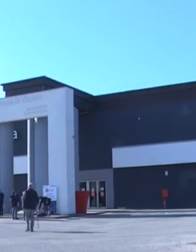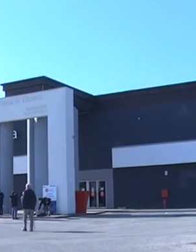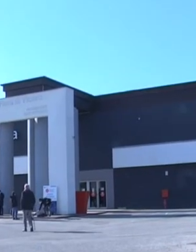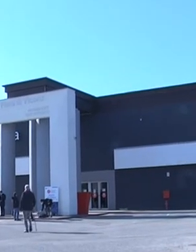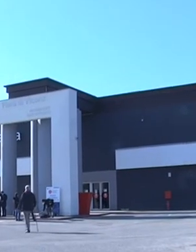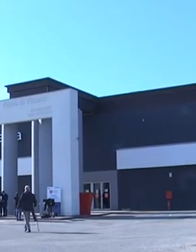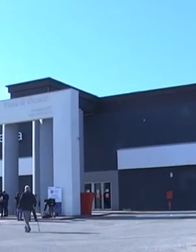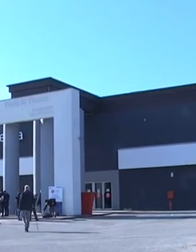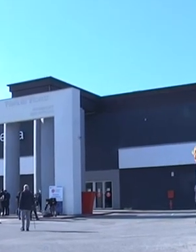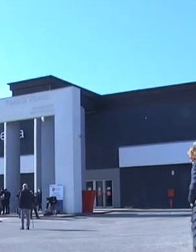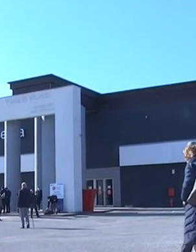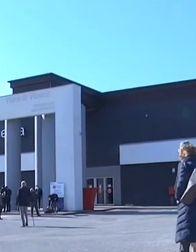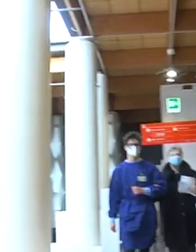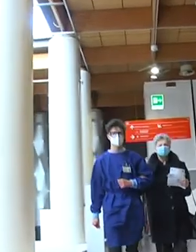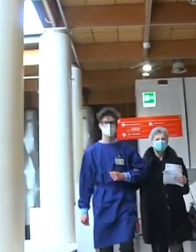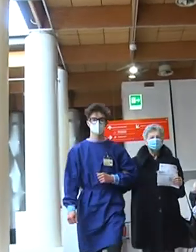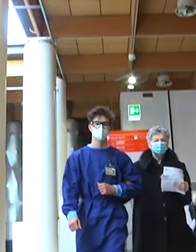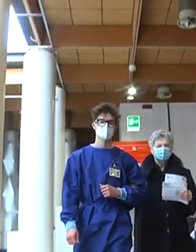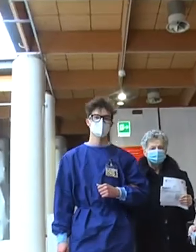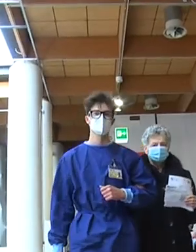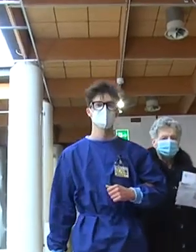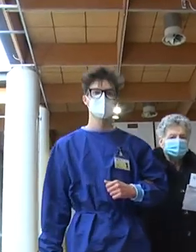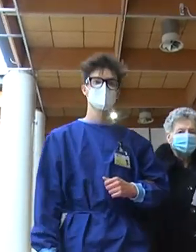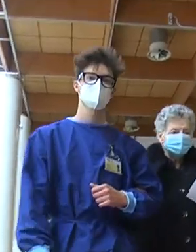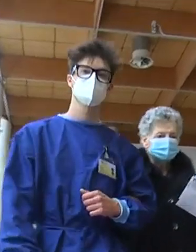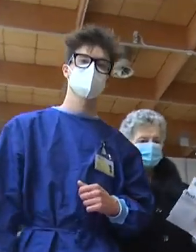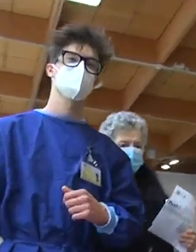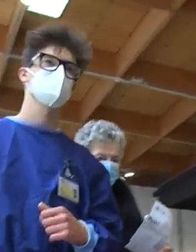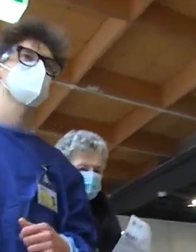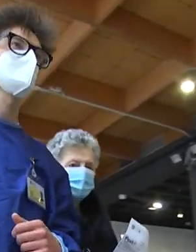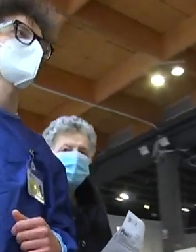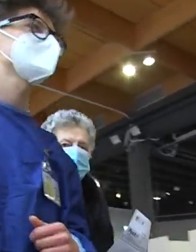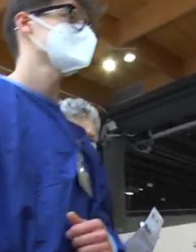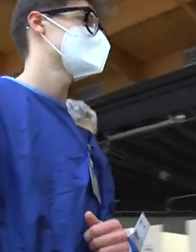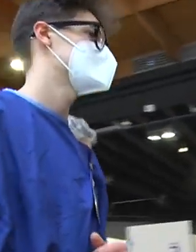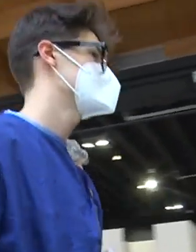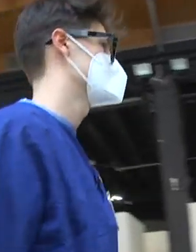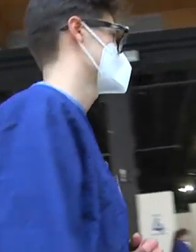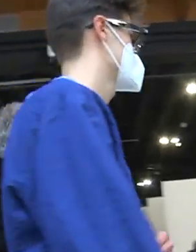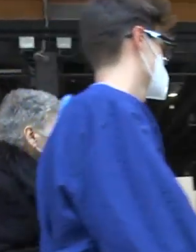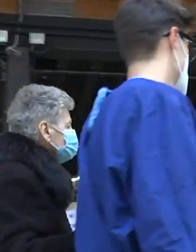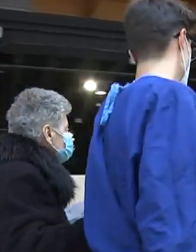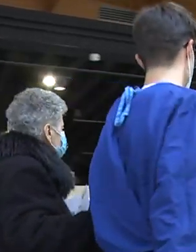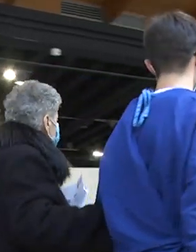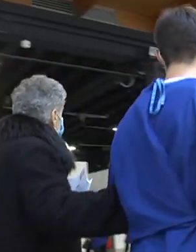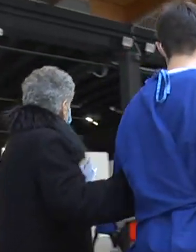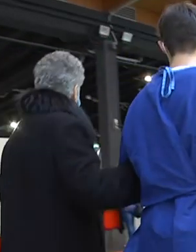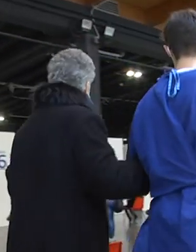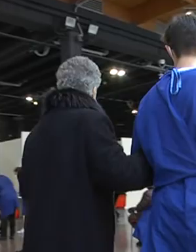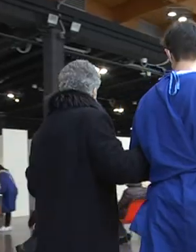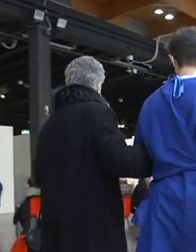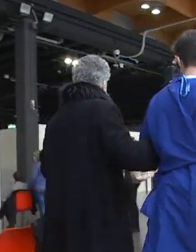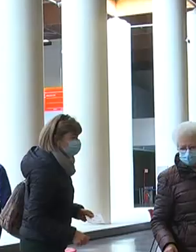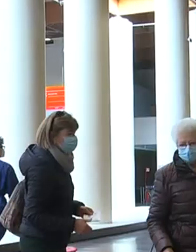fronte fondamentale, quello dei vaccini. La campagna di immunizzazione verrà alimentata dall'arrivo in Italia di milioni di nuove dosi a partire